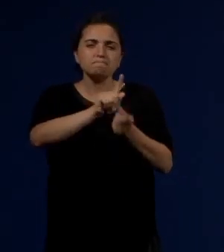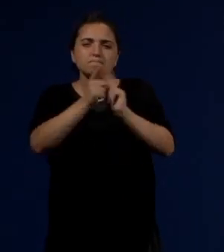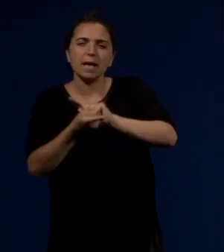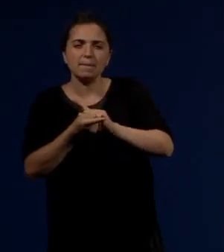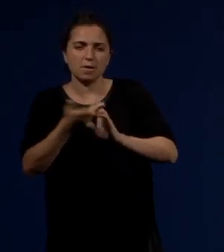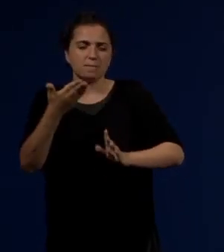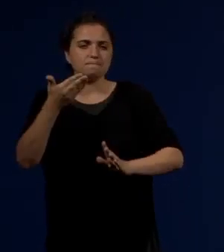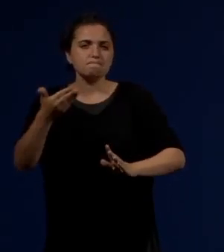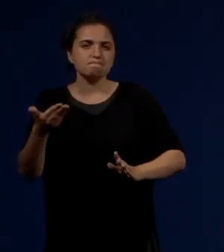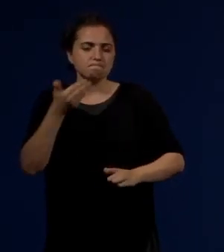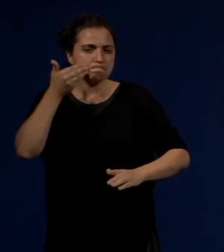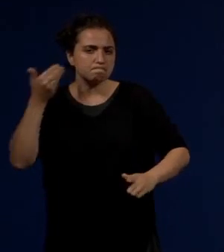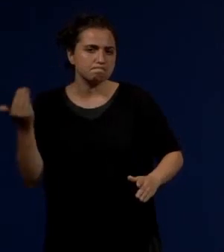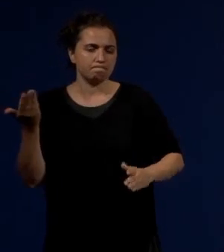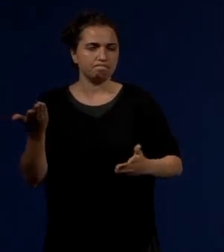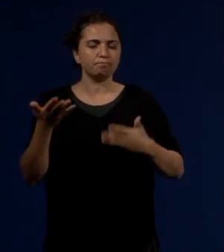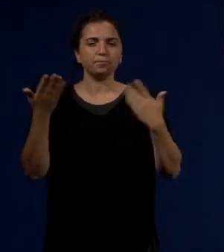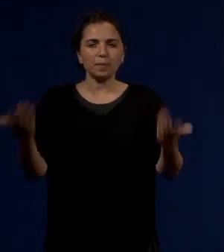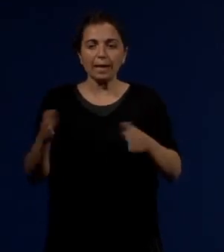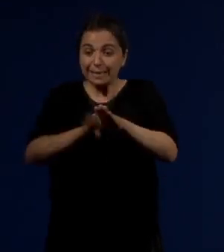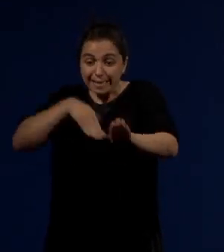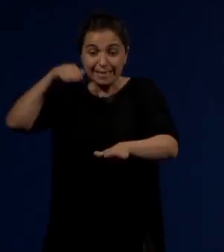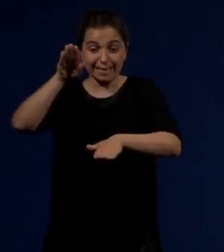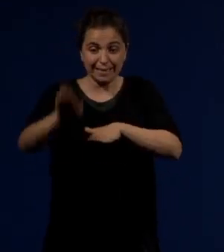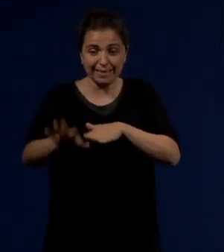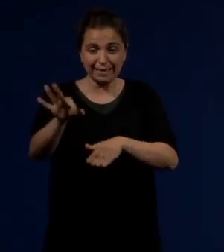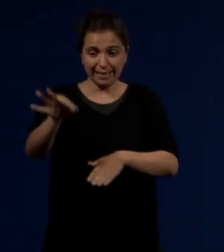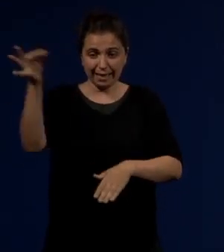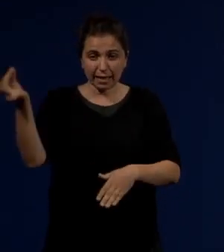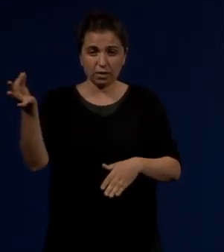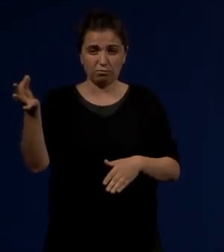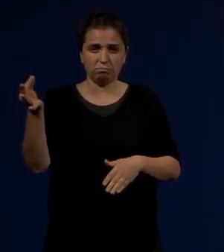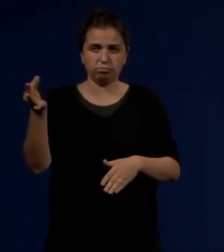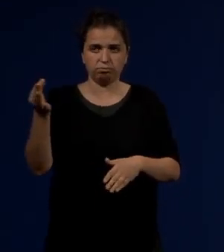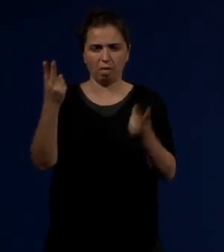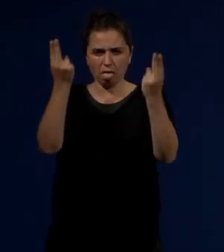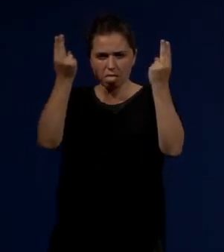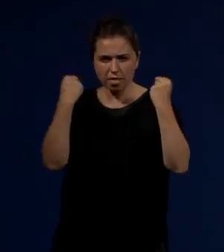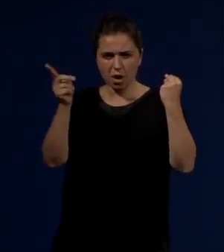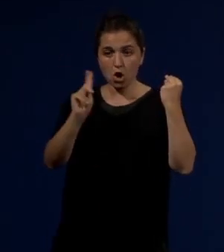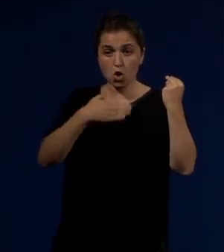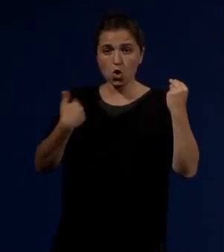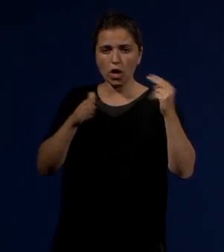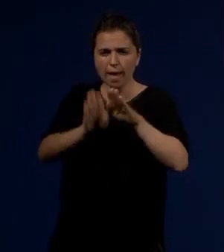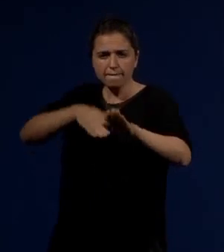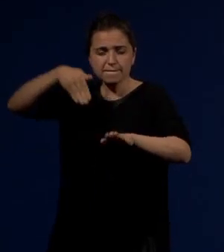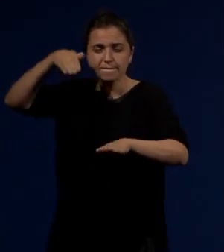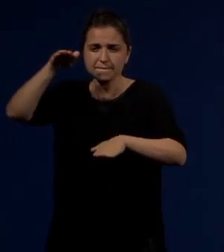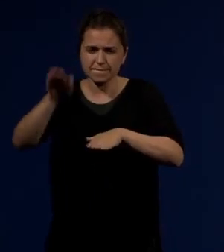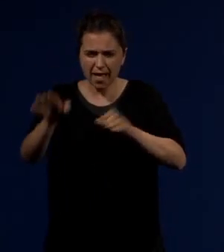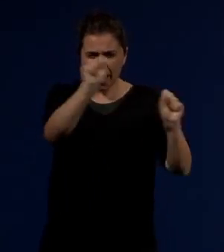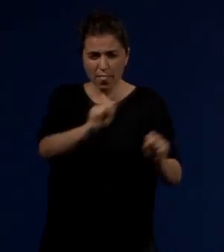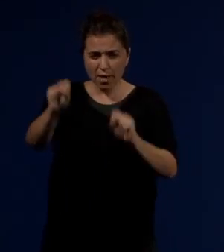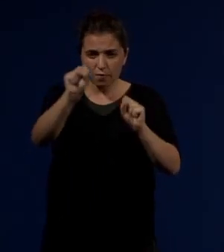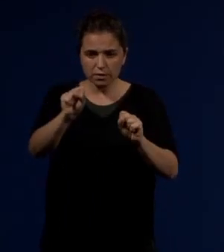irmáns Vilar Ponte podían vivir moi tranquilos, pero decidiron dar un paso adiante, non conformarse co que vían, dar un paso adiante en defensa non